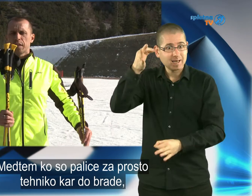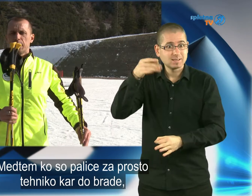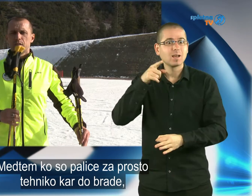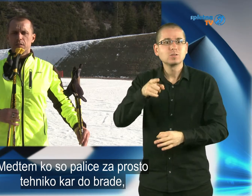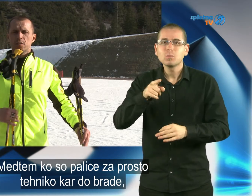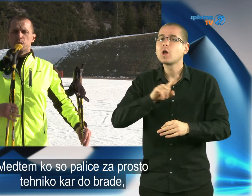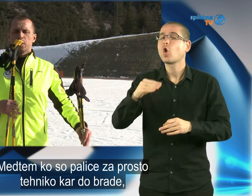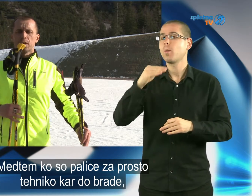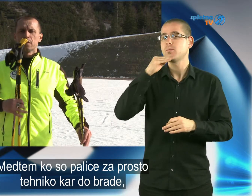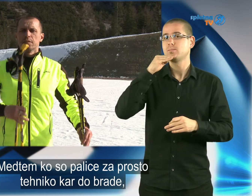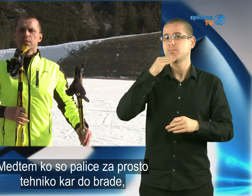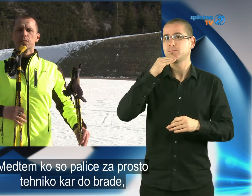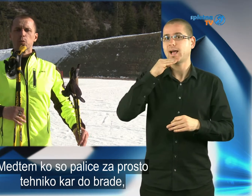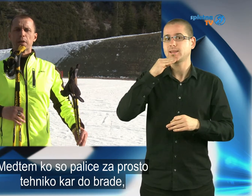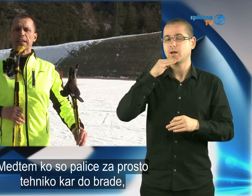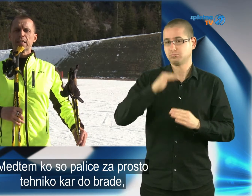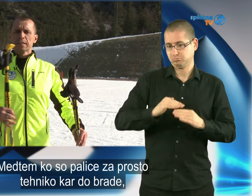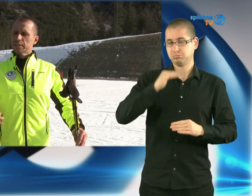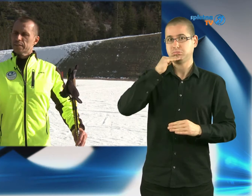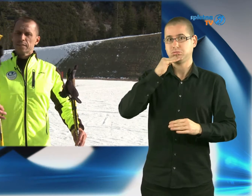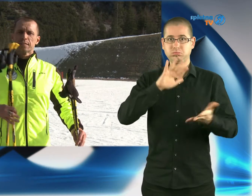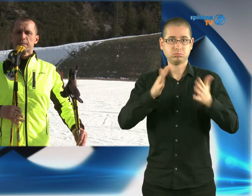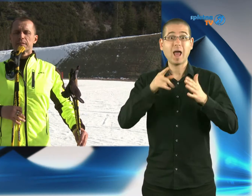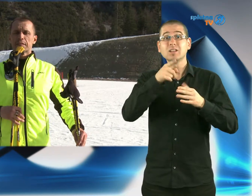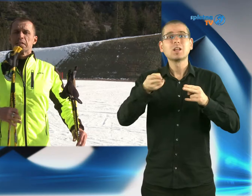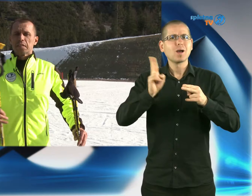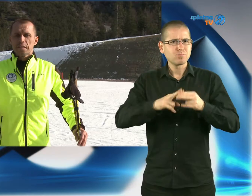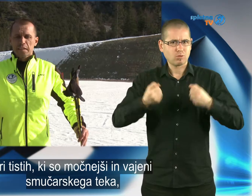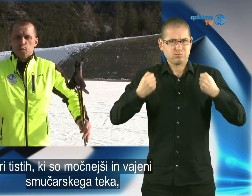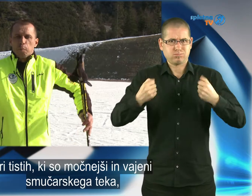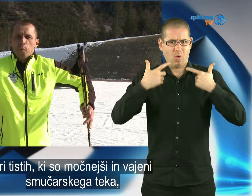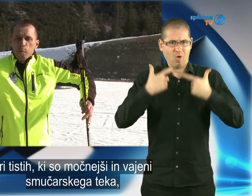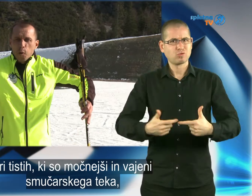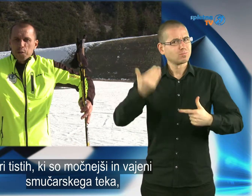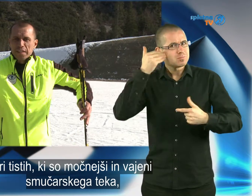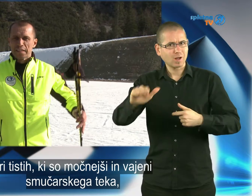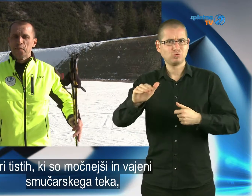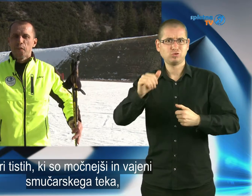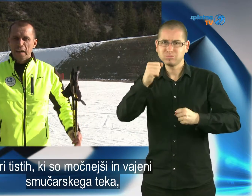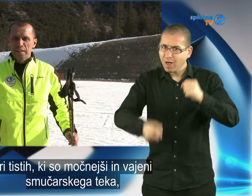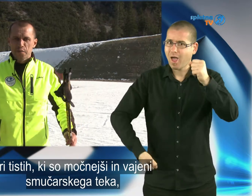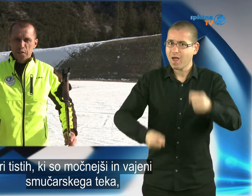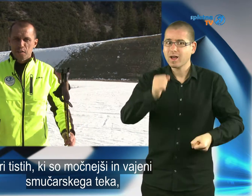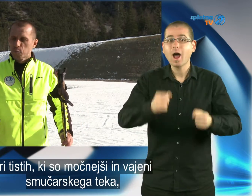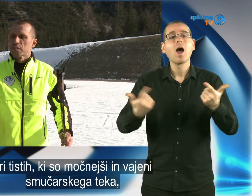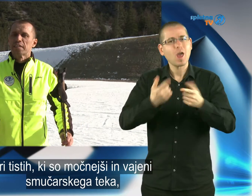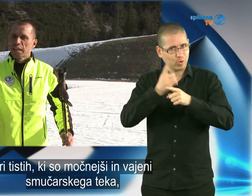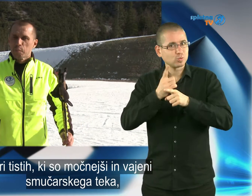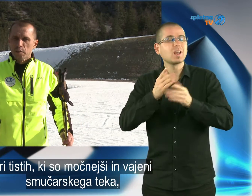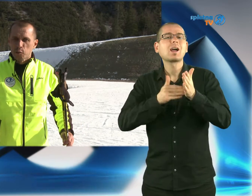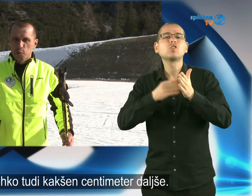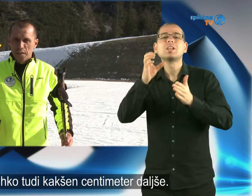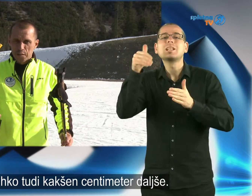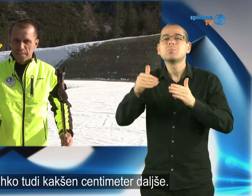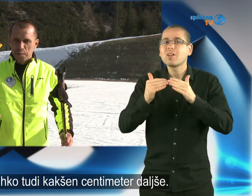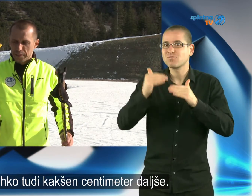prosto tehniko so pa kar do brade, za tiste, ki so pa bolj močni in vajeni, vešči smučarskega teka, pa